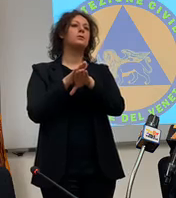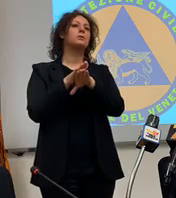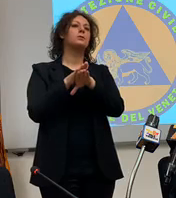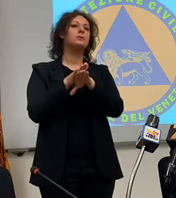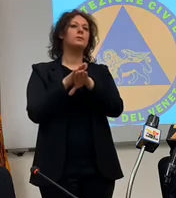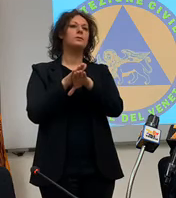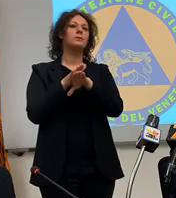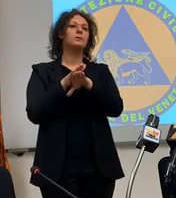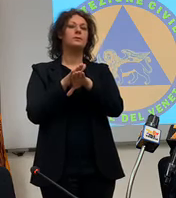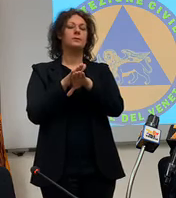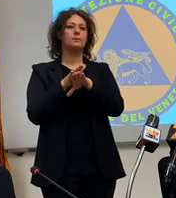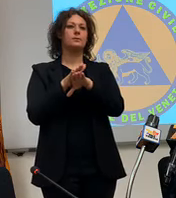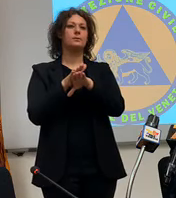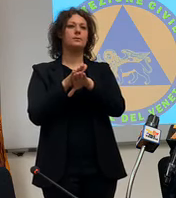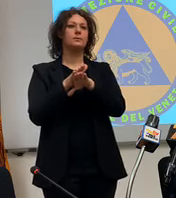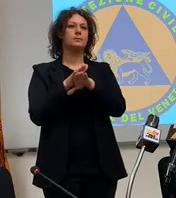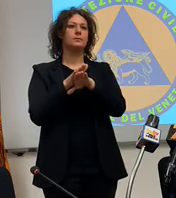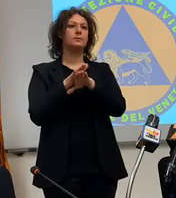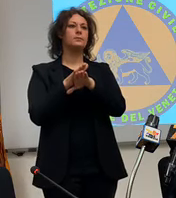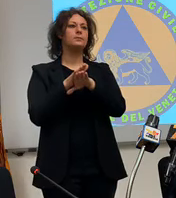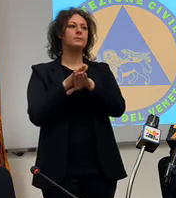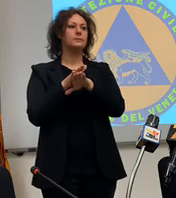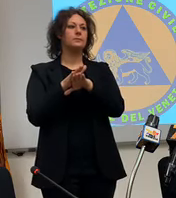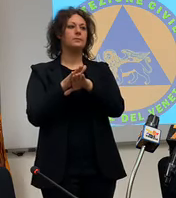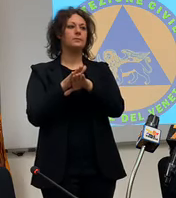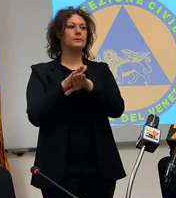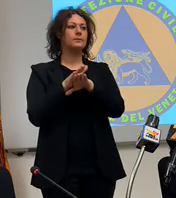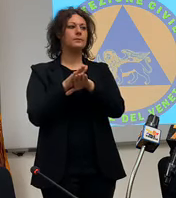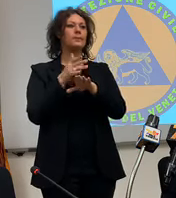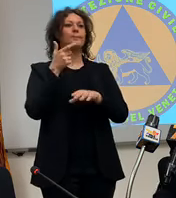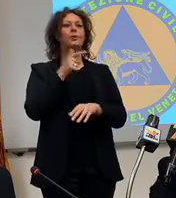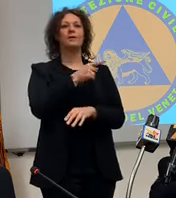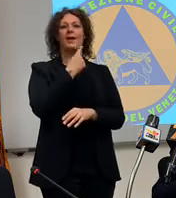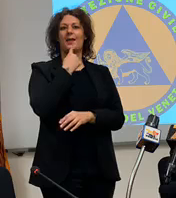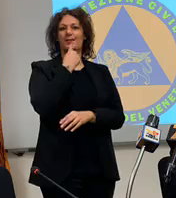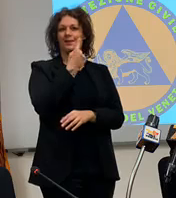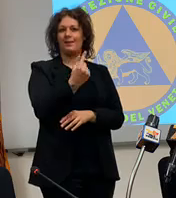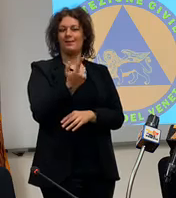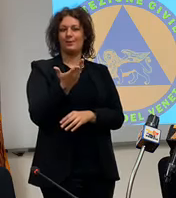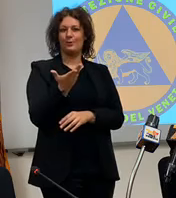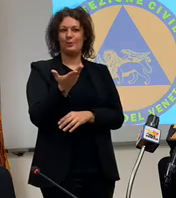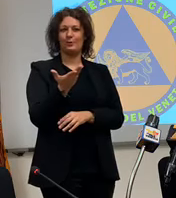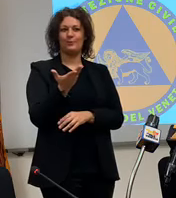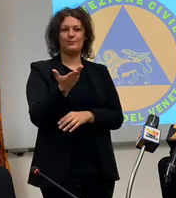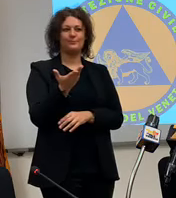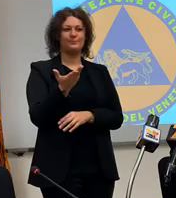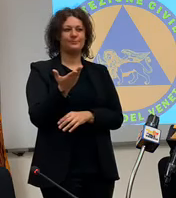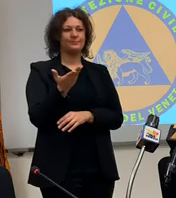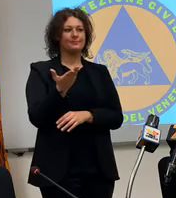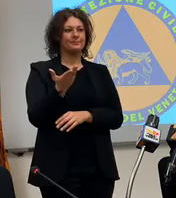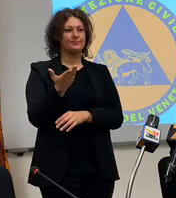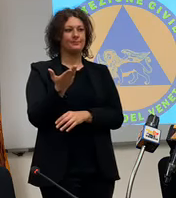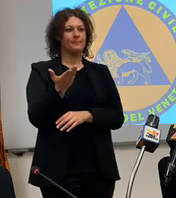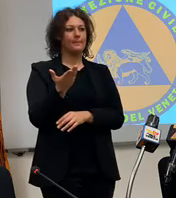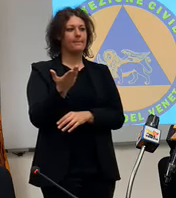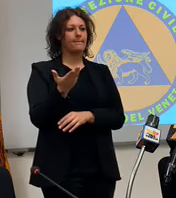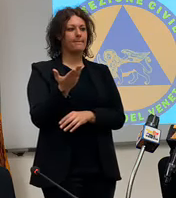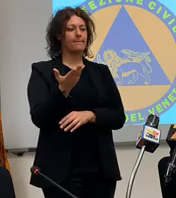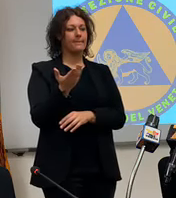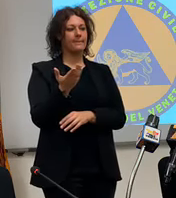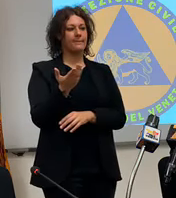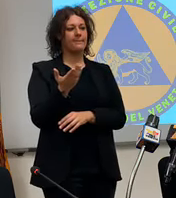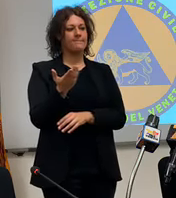può essere un elemento di chiarezza quando lei ci dice a cavallo tra a cavallo